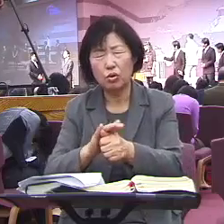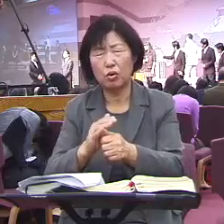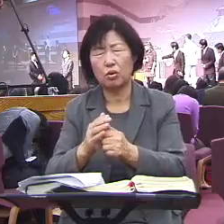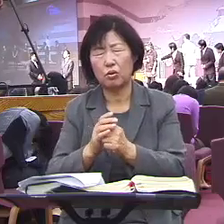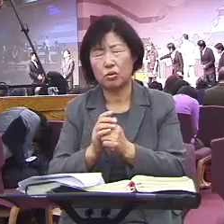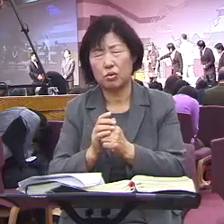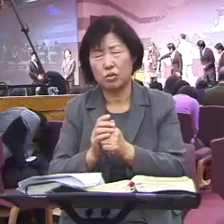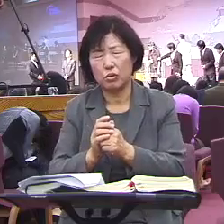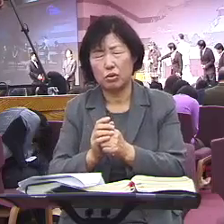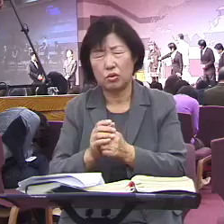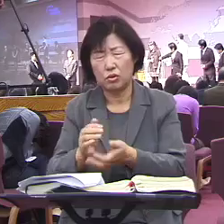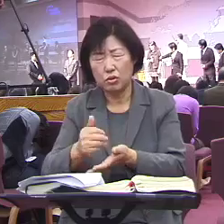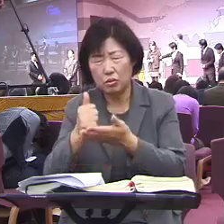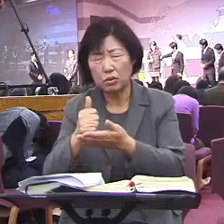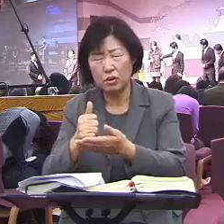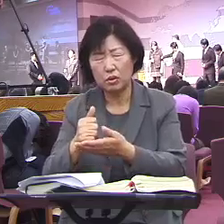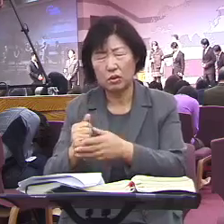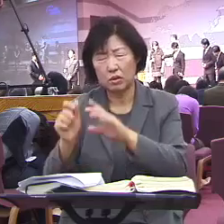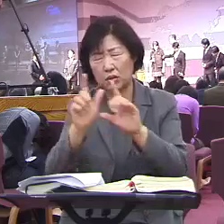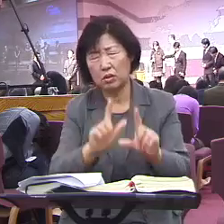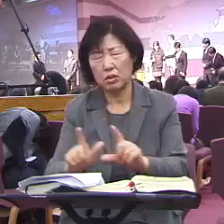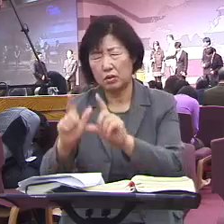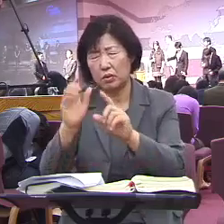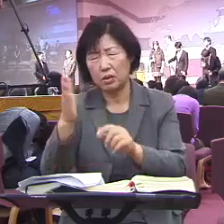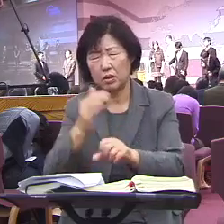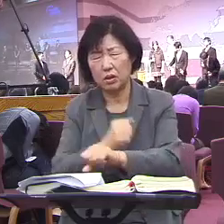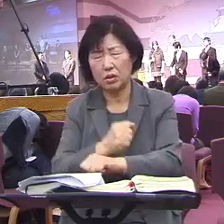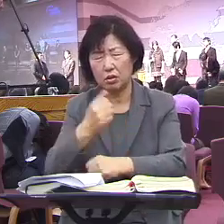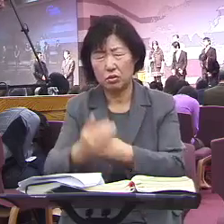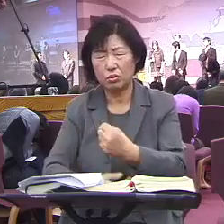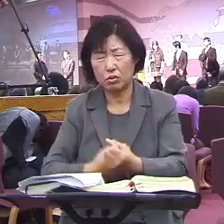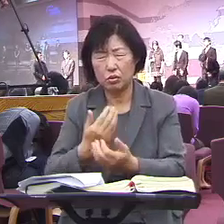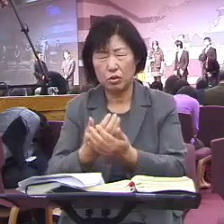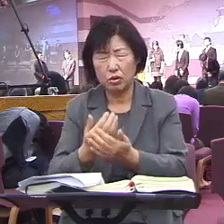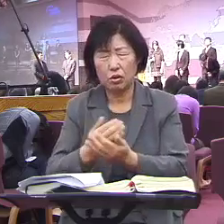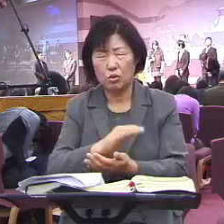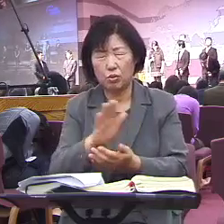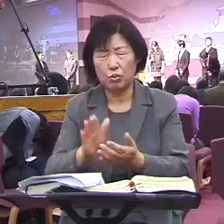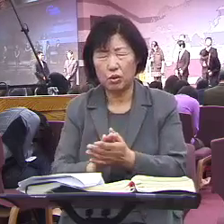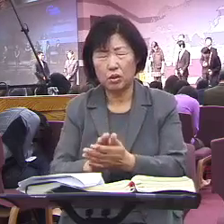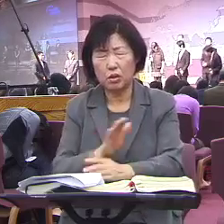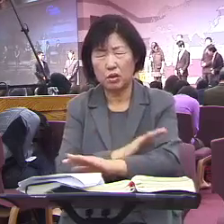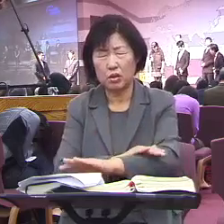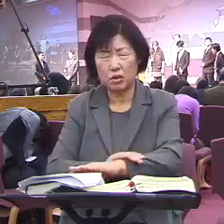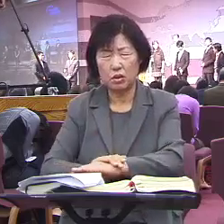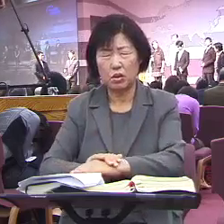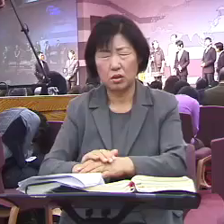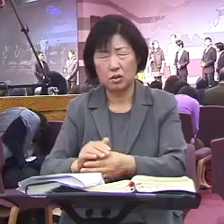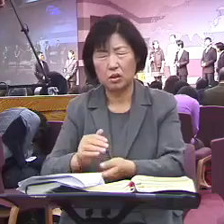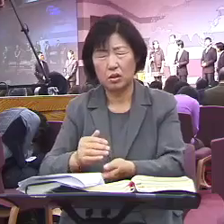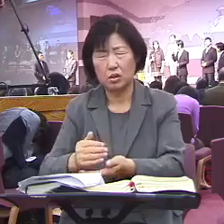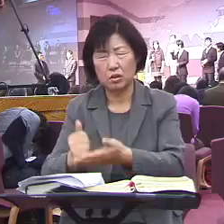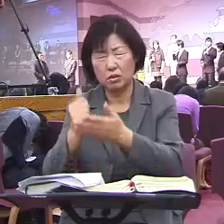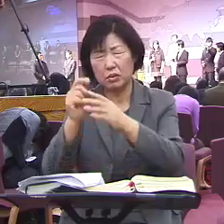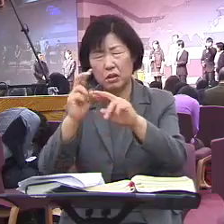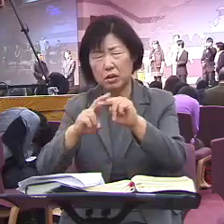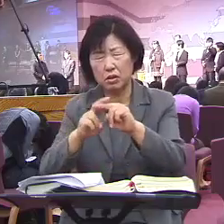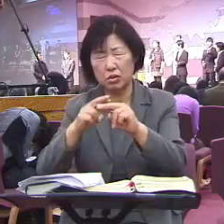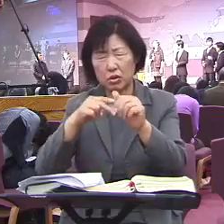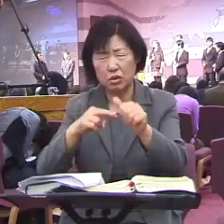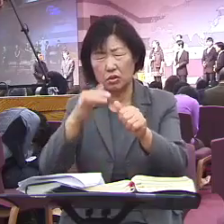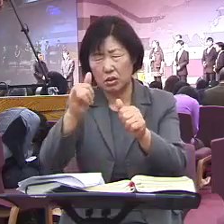가운데 아버지 전에 몰랐던 것을 다시 찾고 다시 배우고 다시 누리는 저희들 모두가 되게